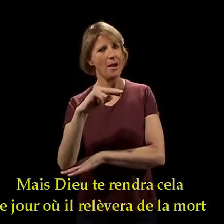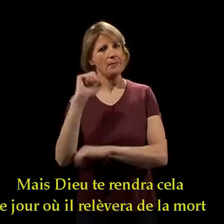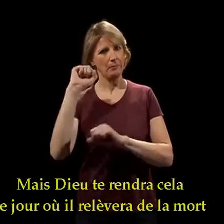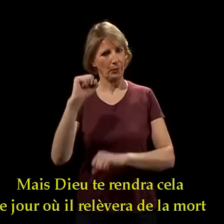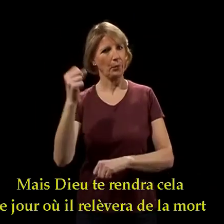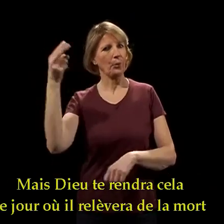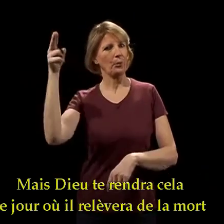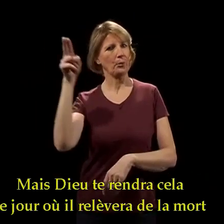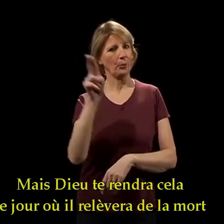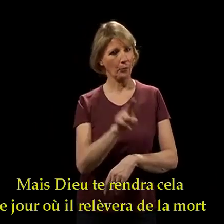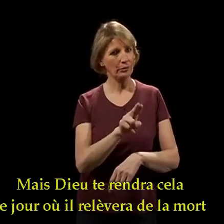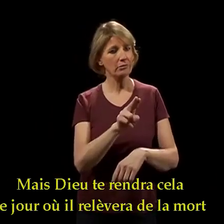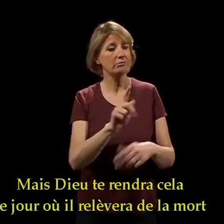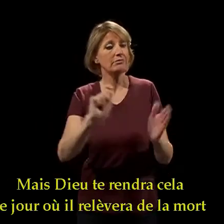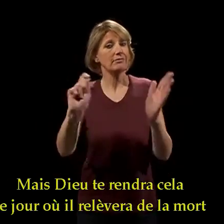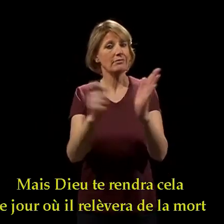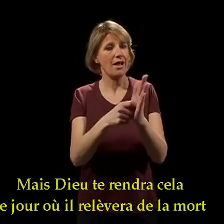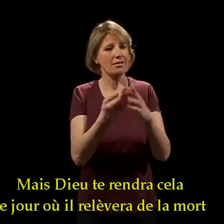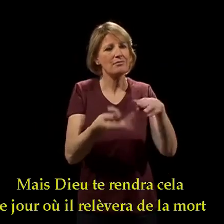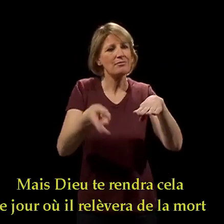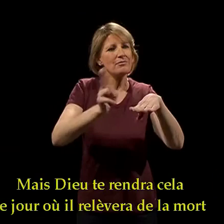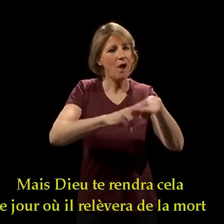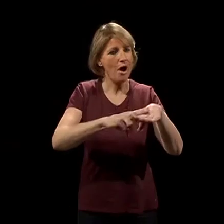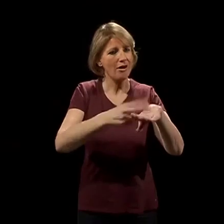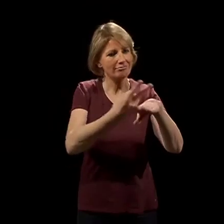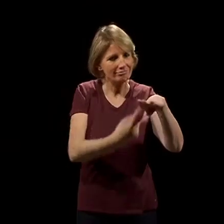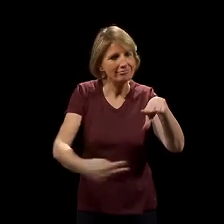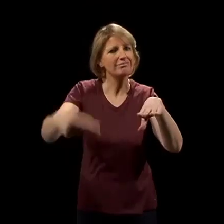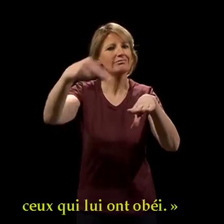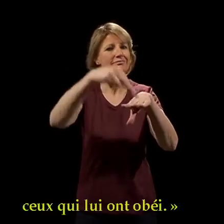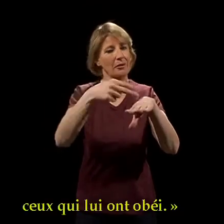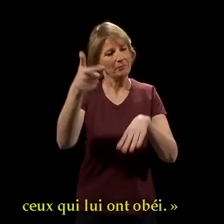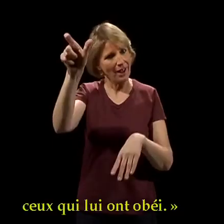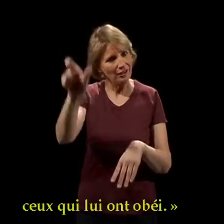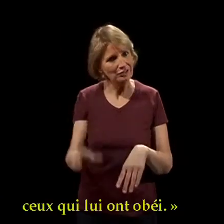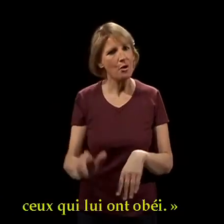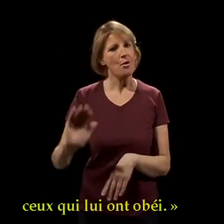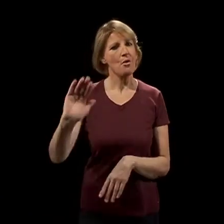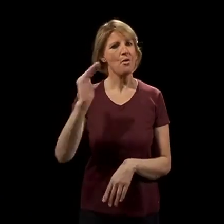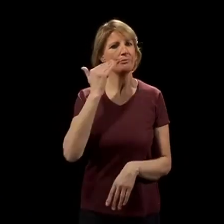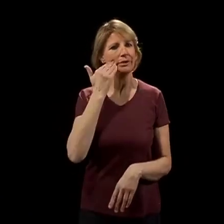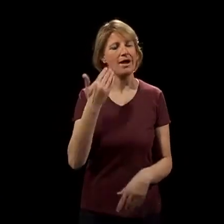Mais Dieu te rendra cela le jour où il relèvera de la mort ceux qui lui ont obéi.